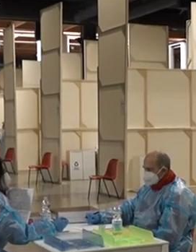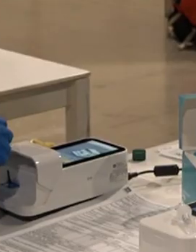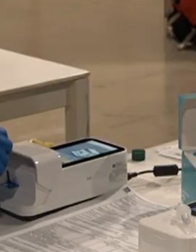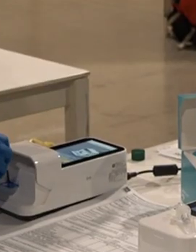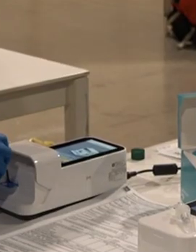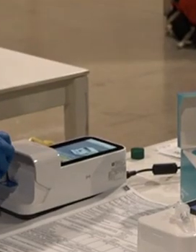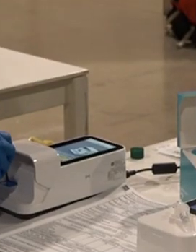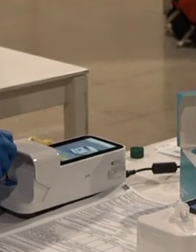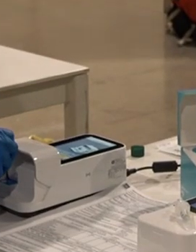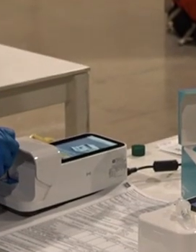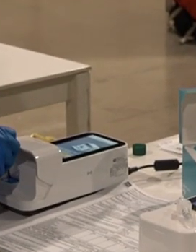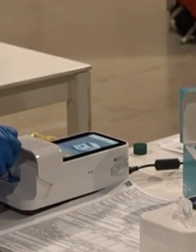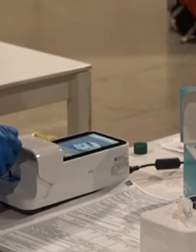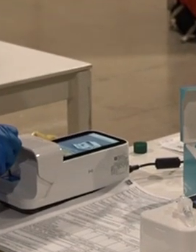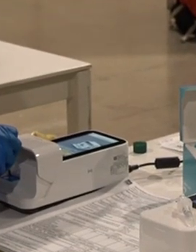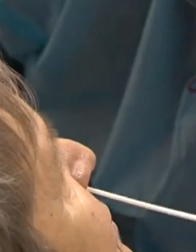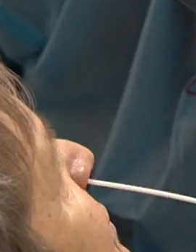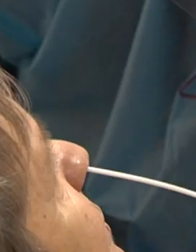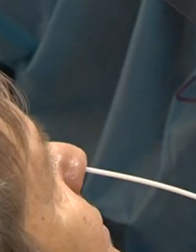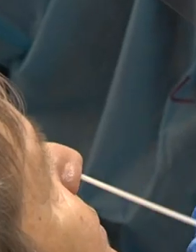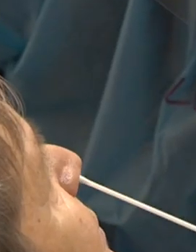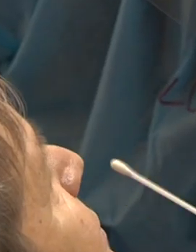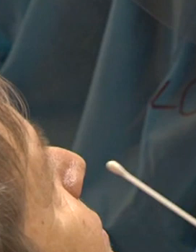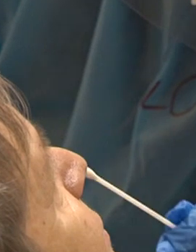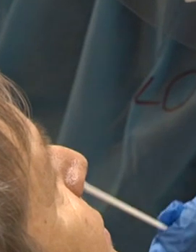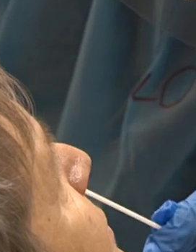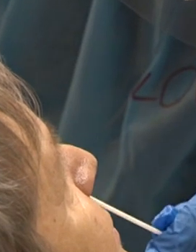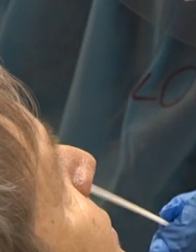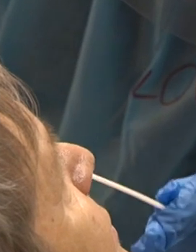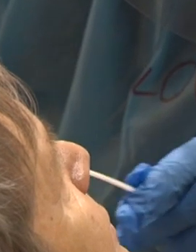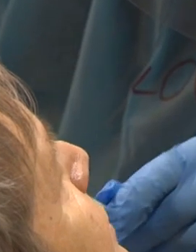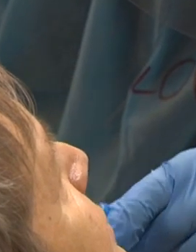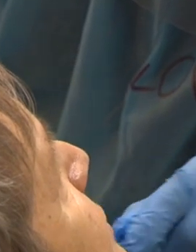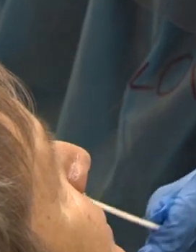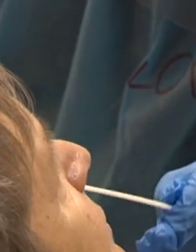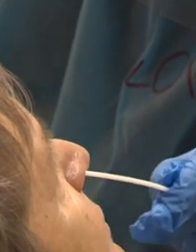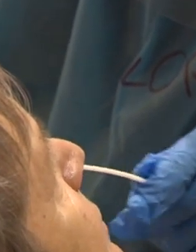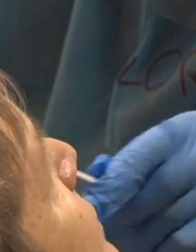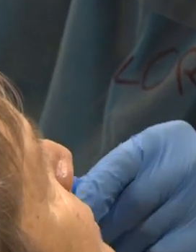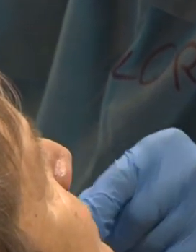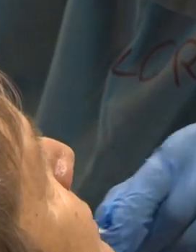però insomma com è sempre meglio che senza